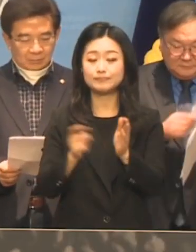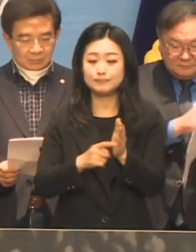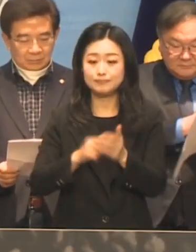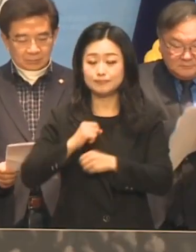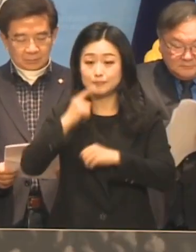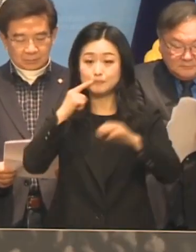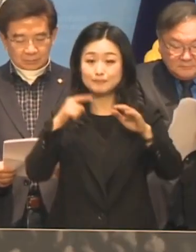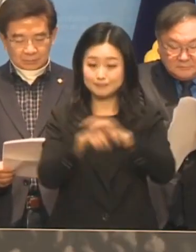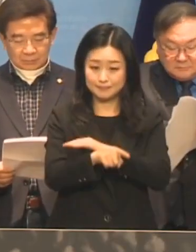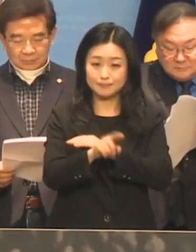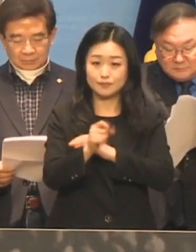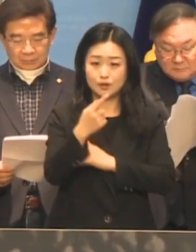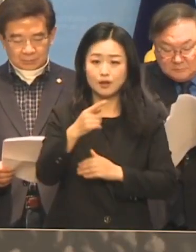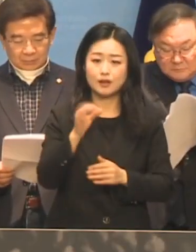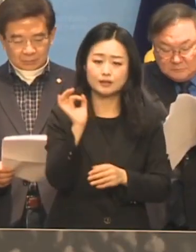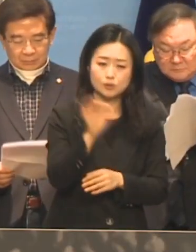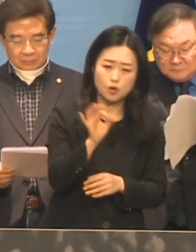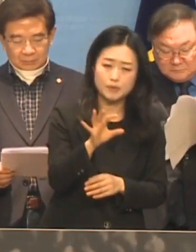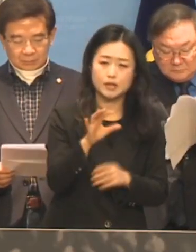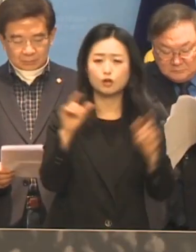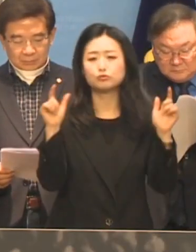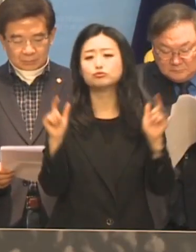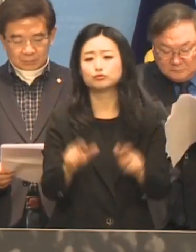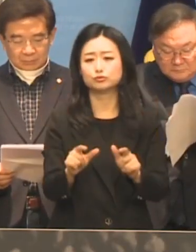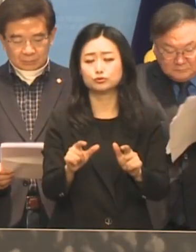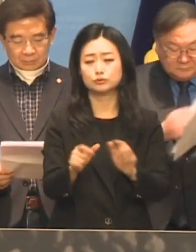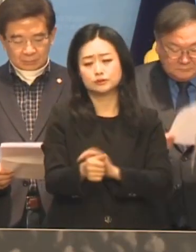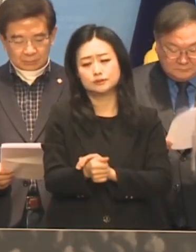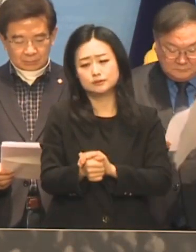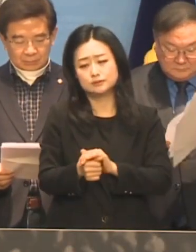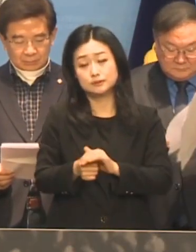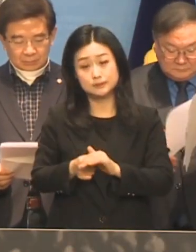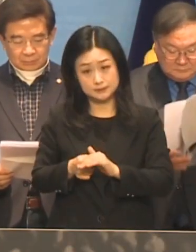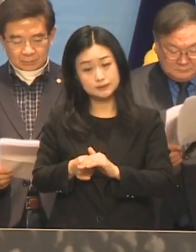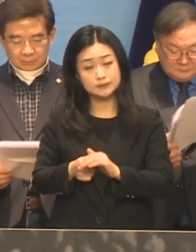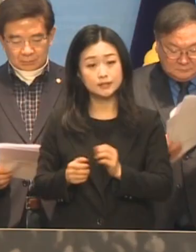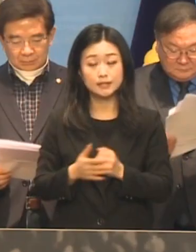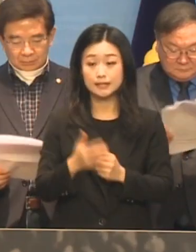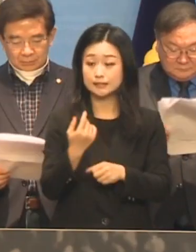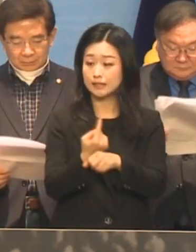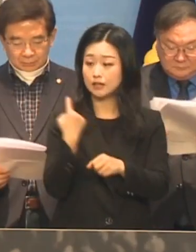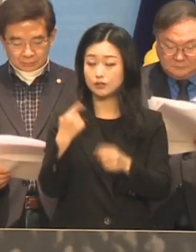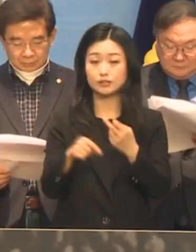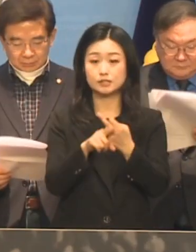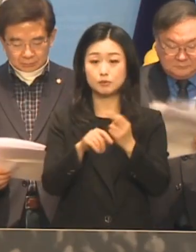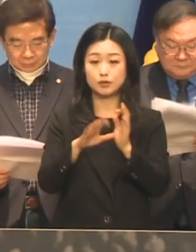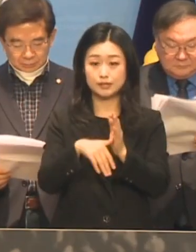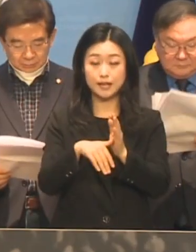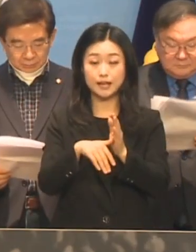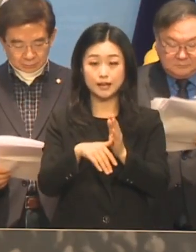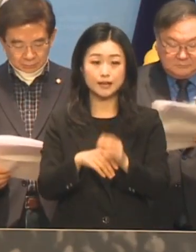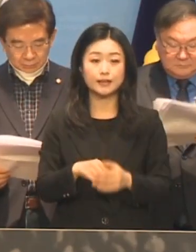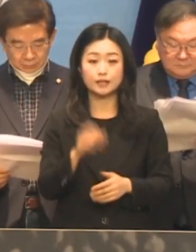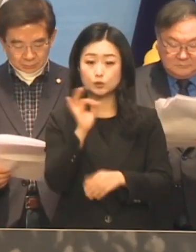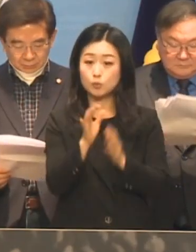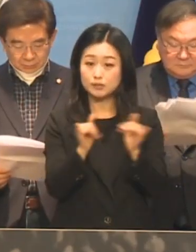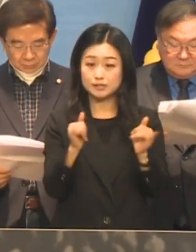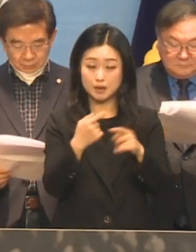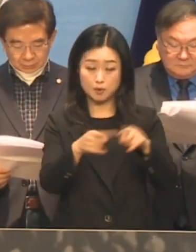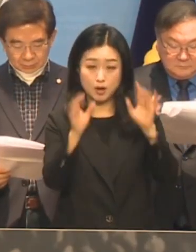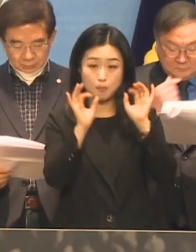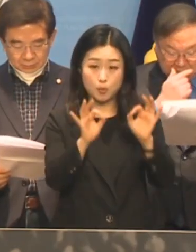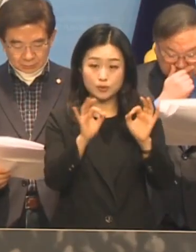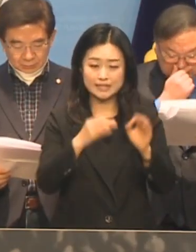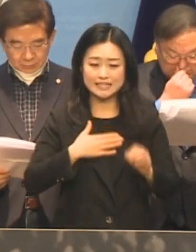비상계엄 사태로 소비가 다시 급격히 위축되고 있습니다. 지난해 12월 소비자 동향 조사 결과